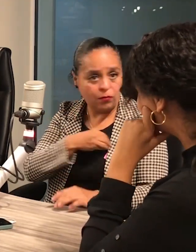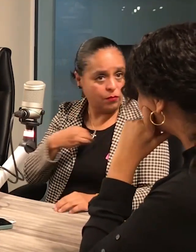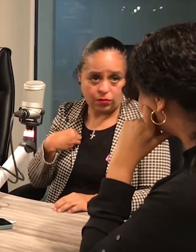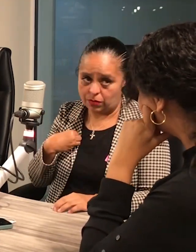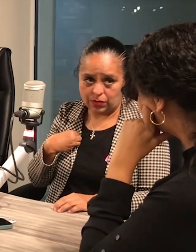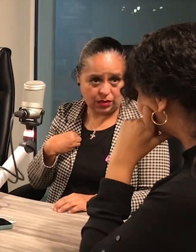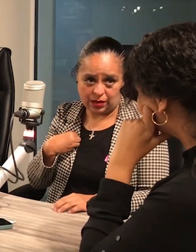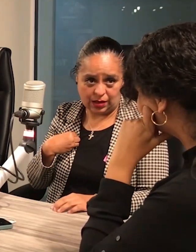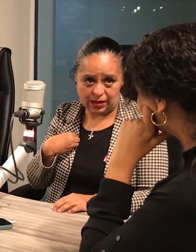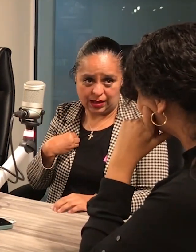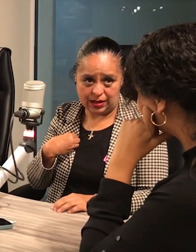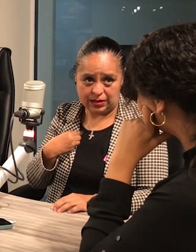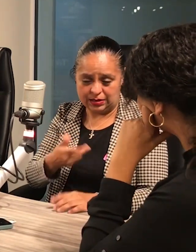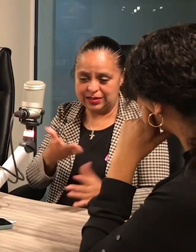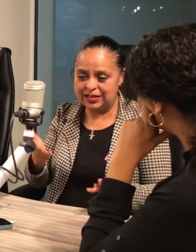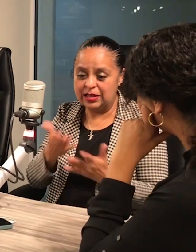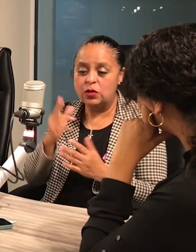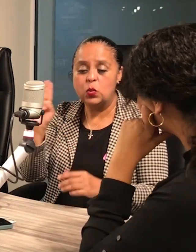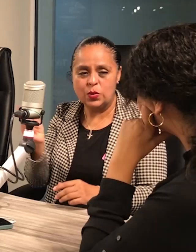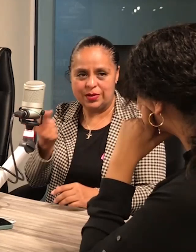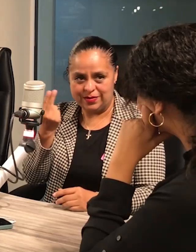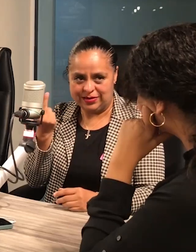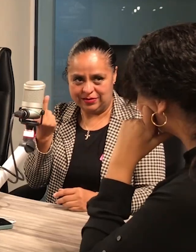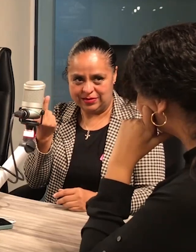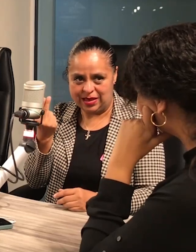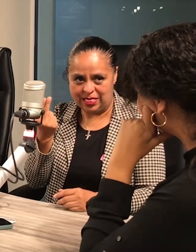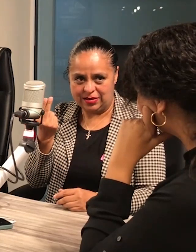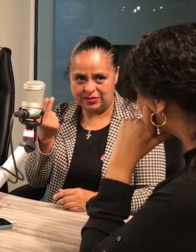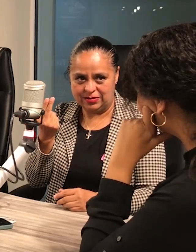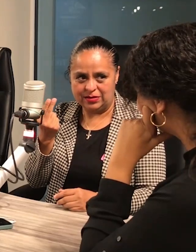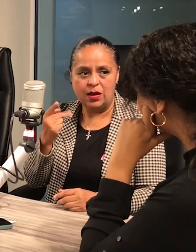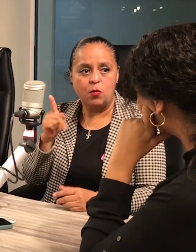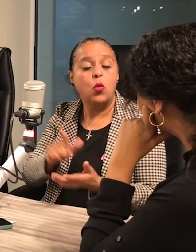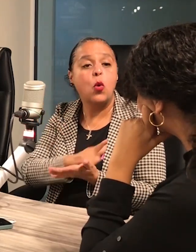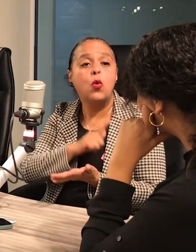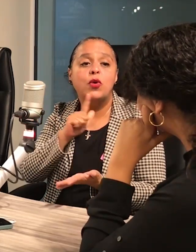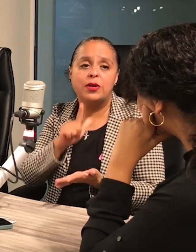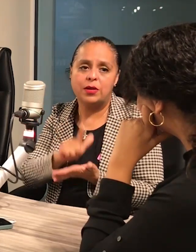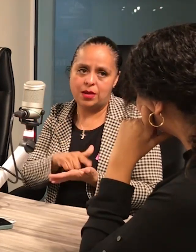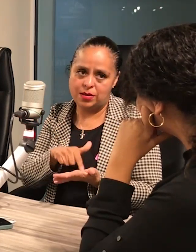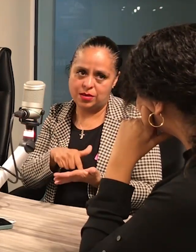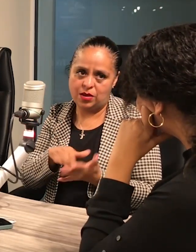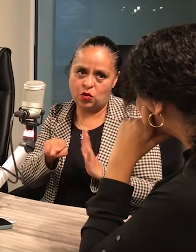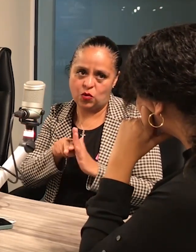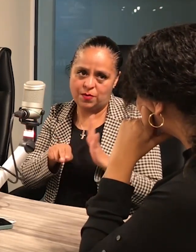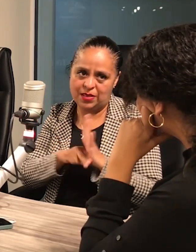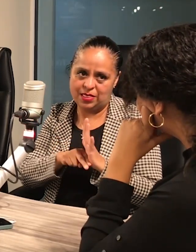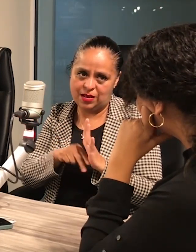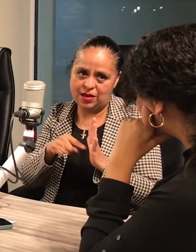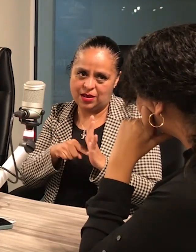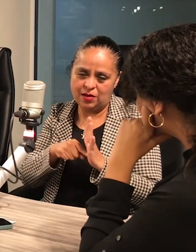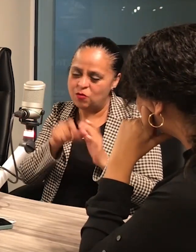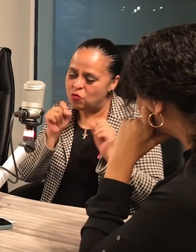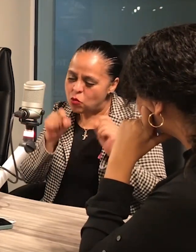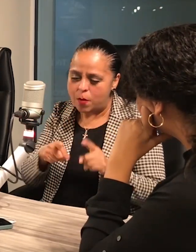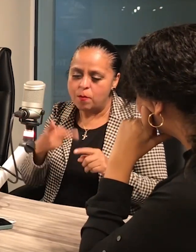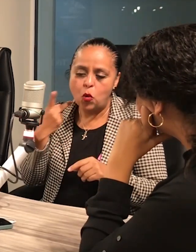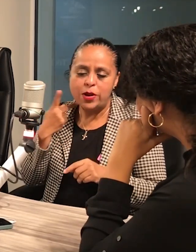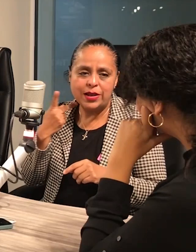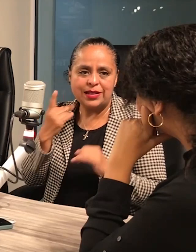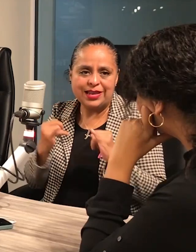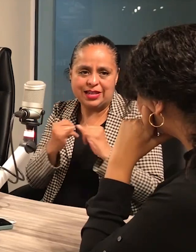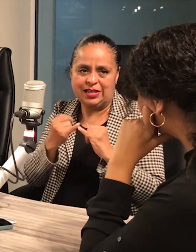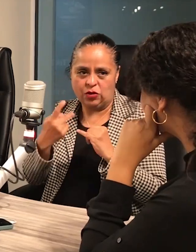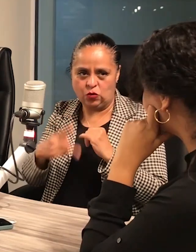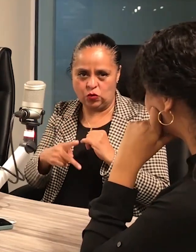sí incite a las universidades a tener por ley su propia normativa, su propia política